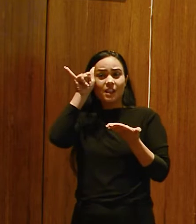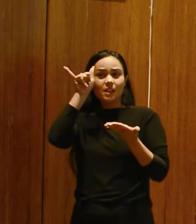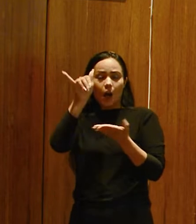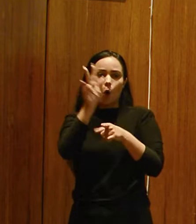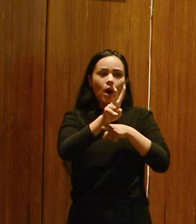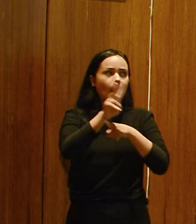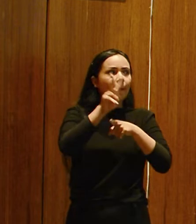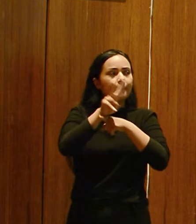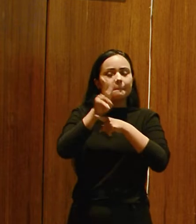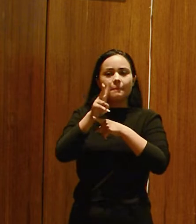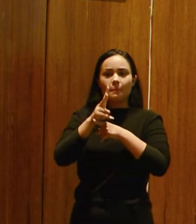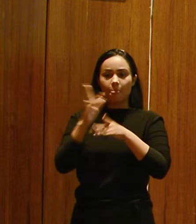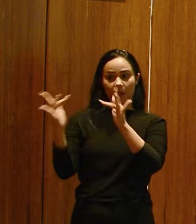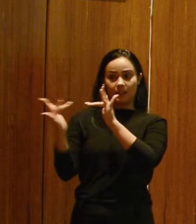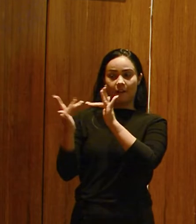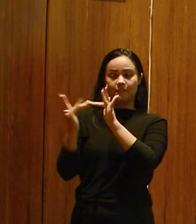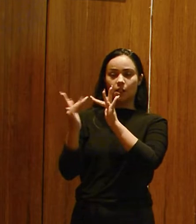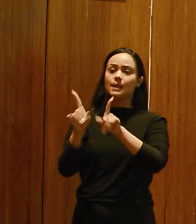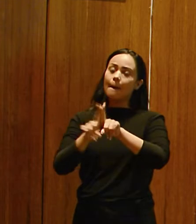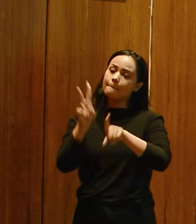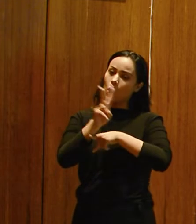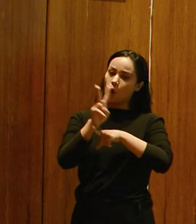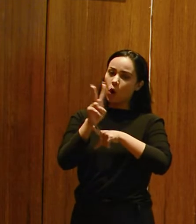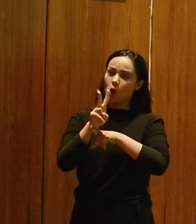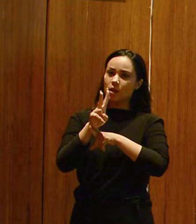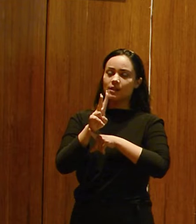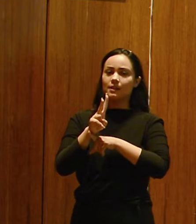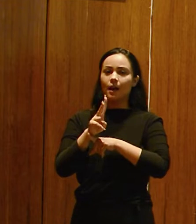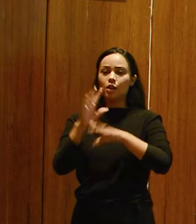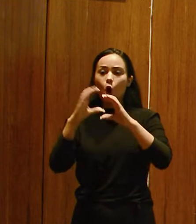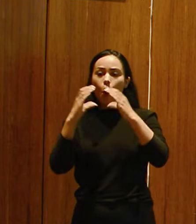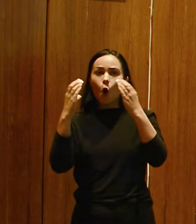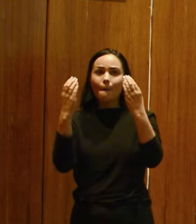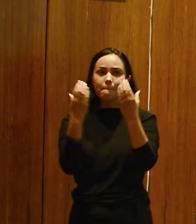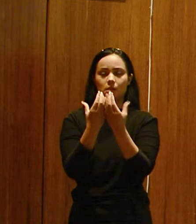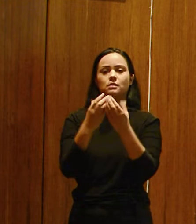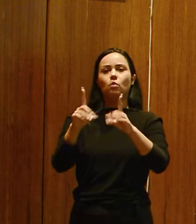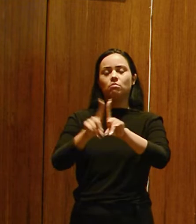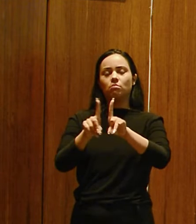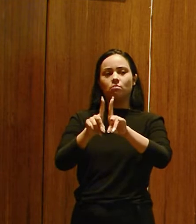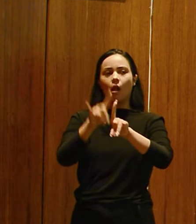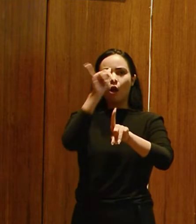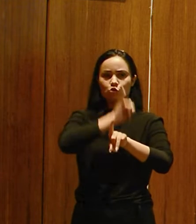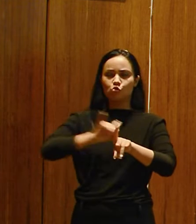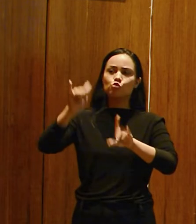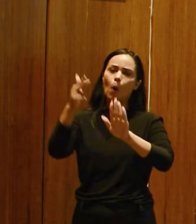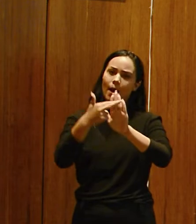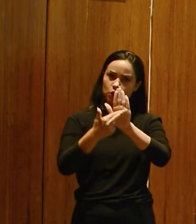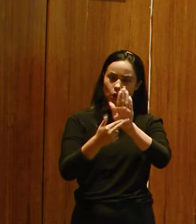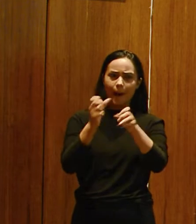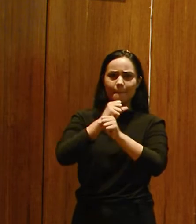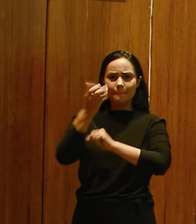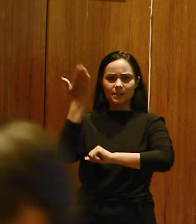prevenção, na intervenção e no cuidado da demência, a comissão da Lancet também lançou esse relatório ano